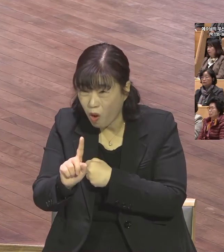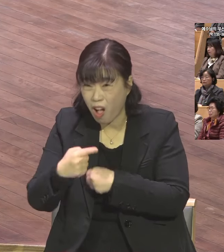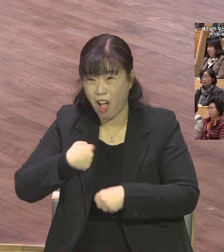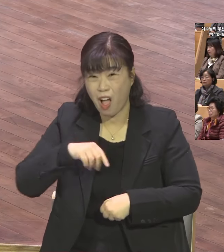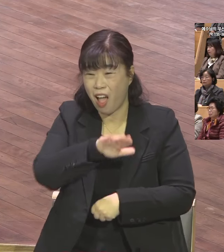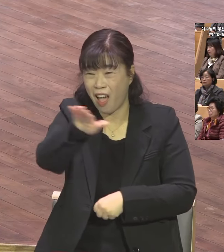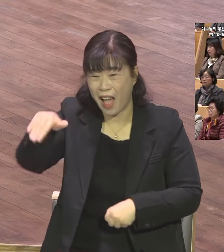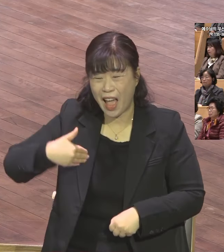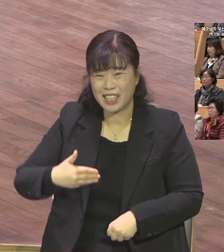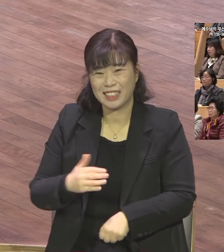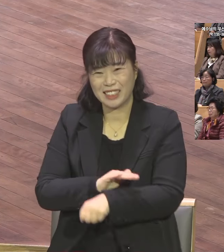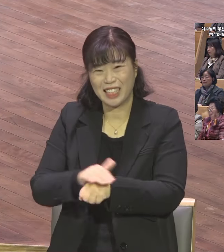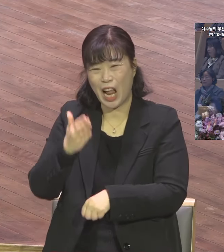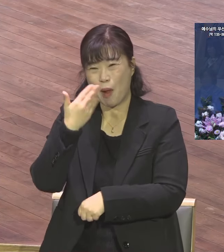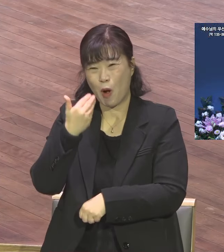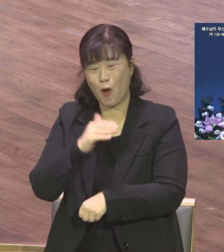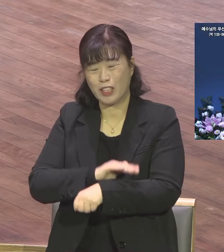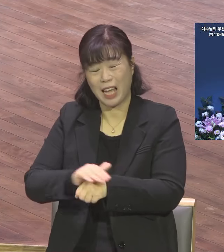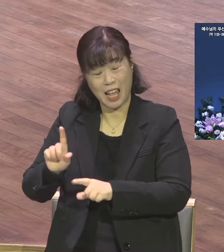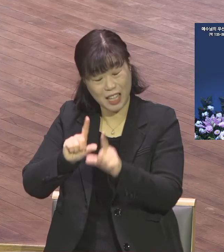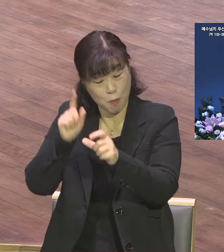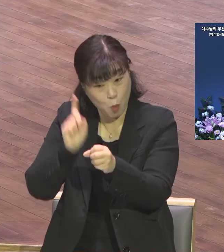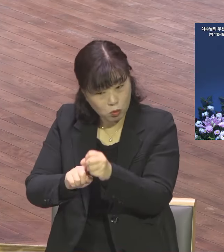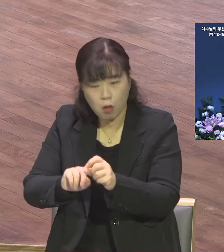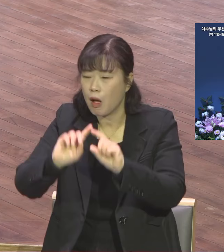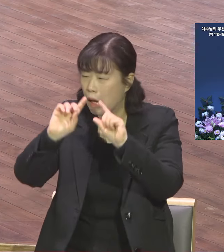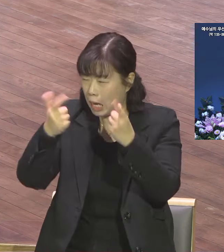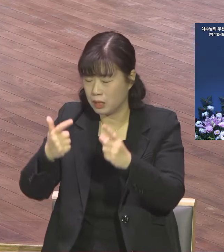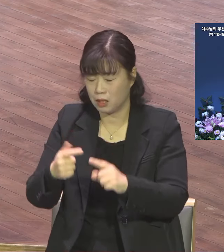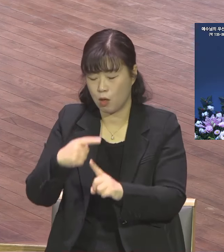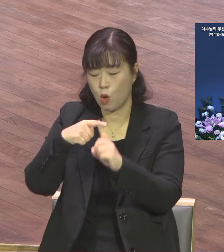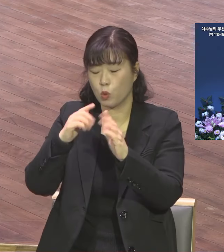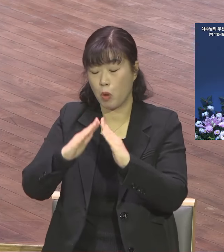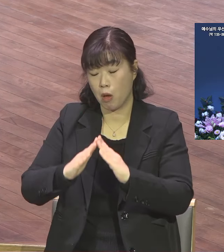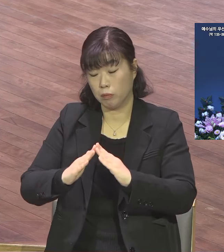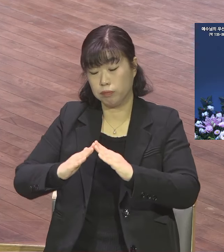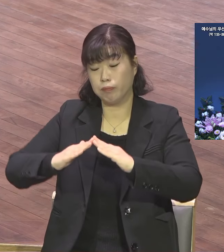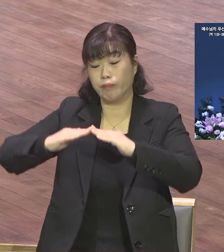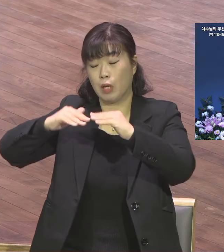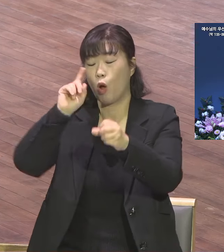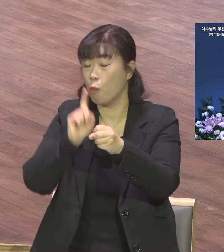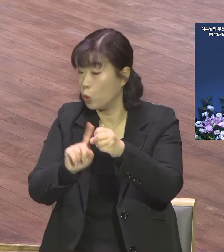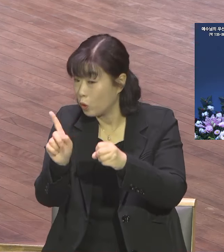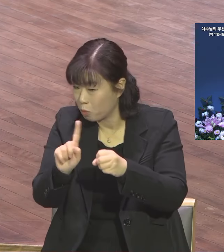보세요. 어제 오는데 딱 톡이 왔더라고. 케냐에